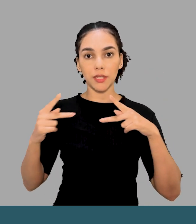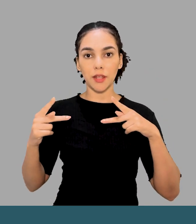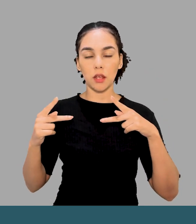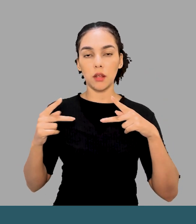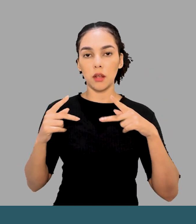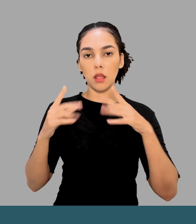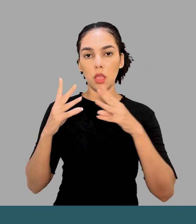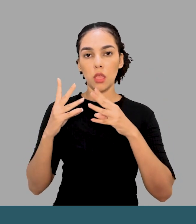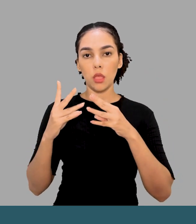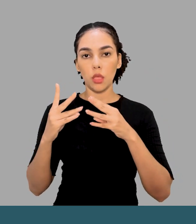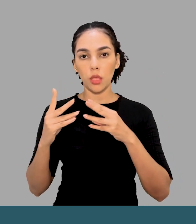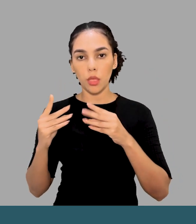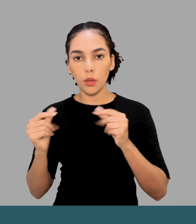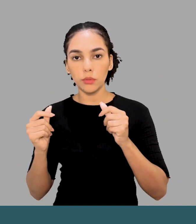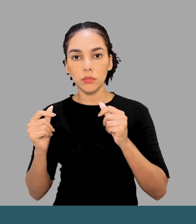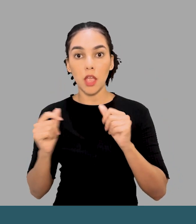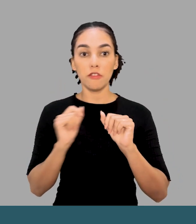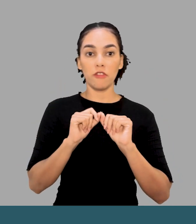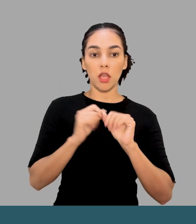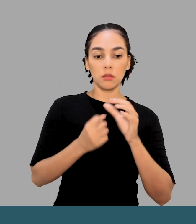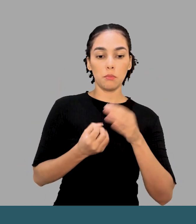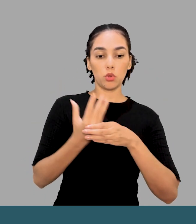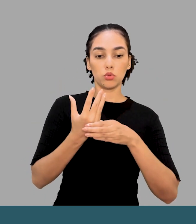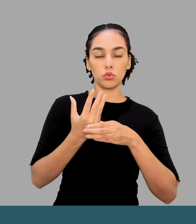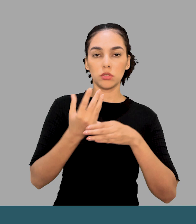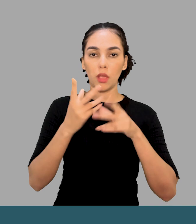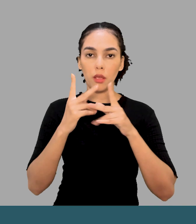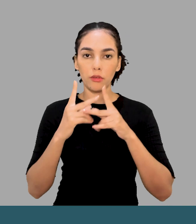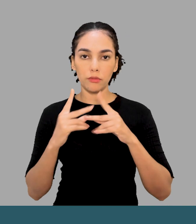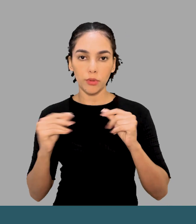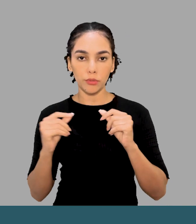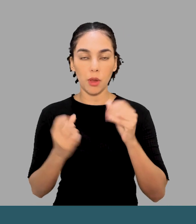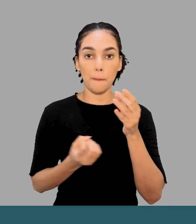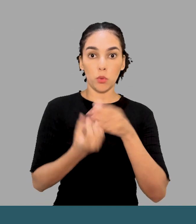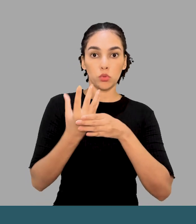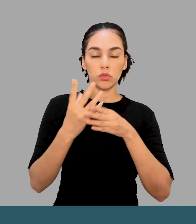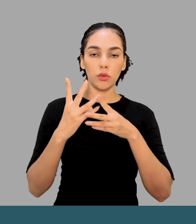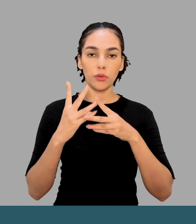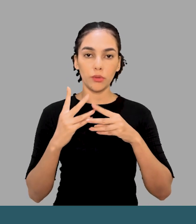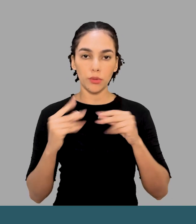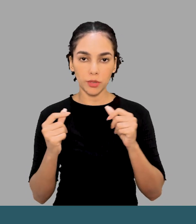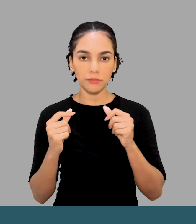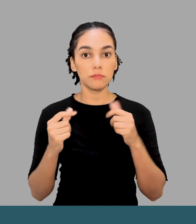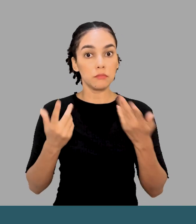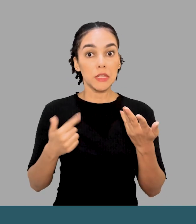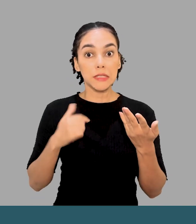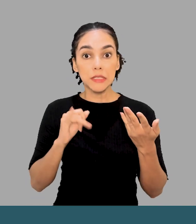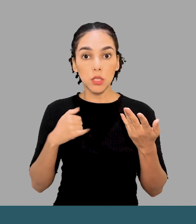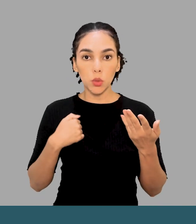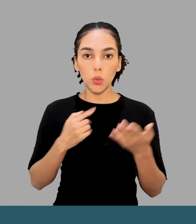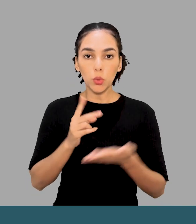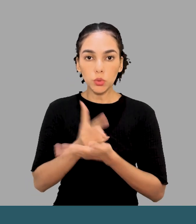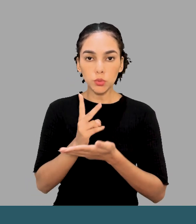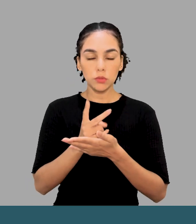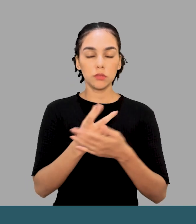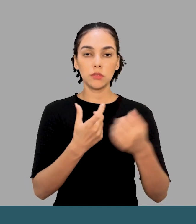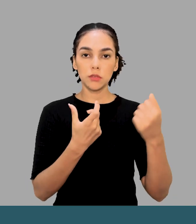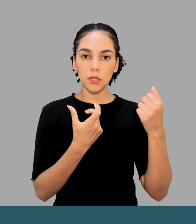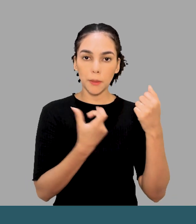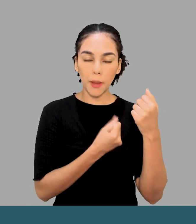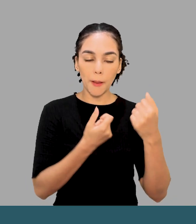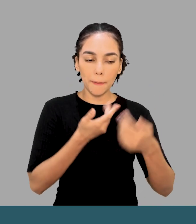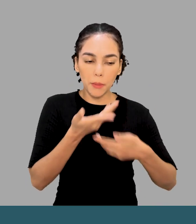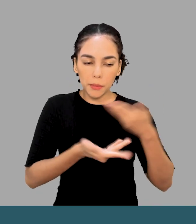ela vai embora. Ela é feita, ela vai embora. Ela é feita e vai embora. E se eu continuar a injetar a